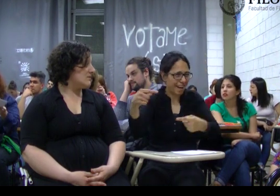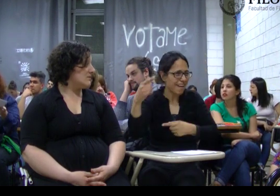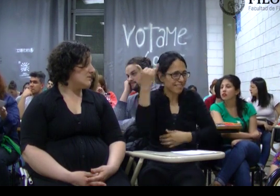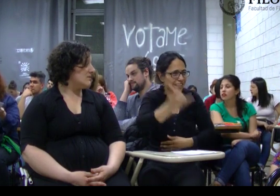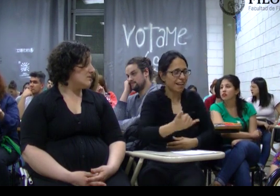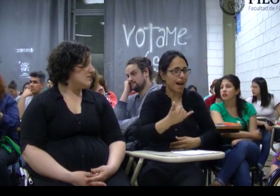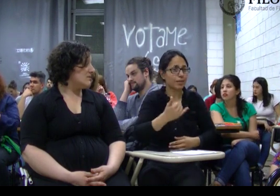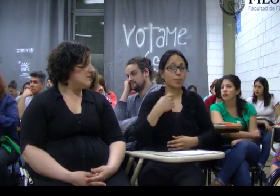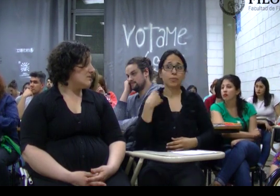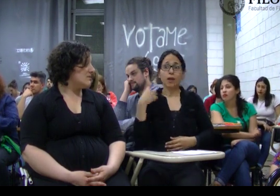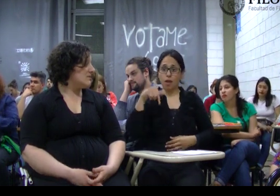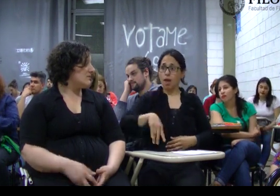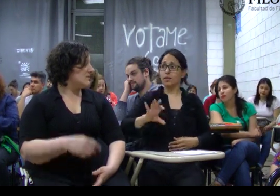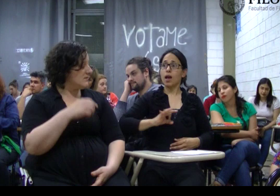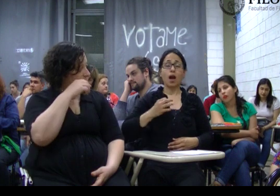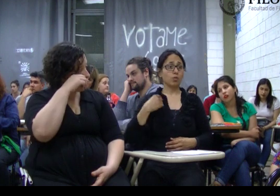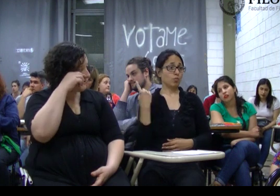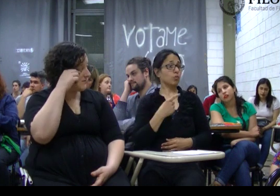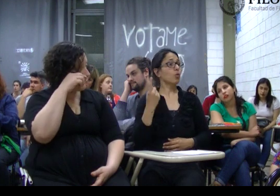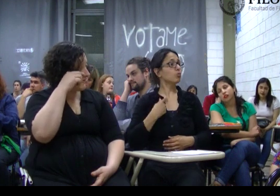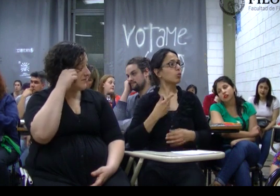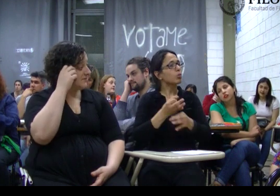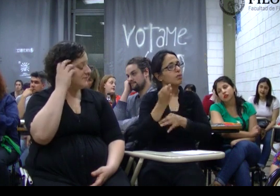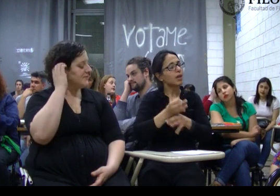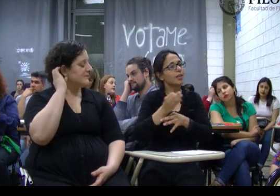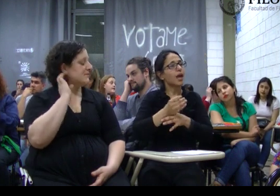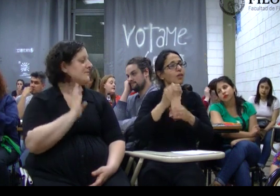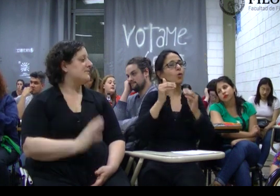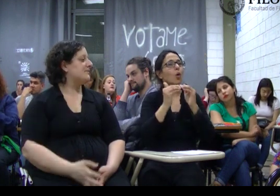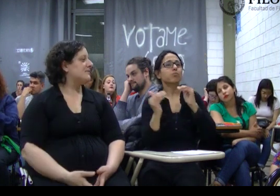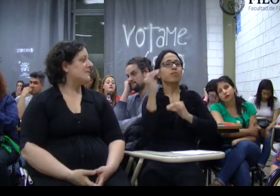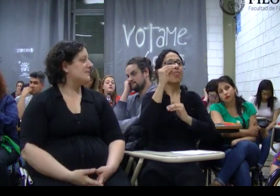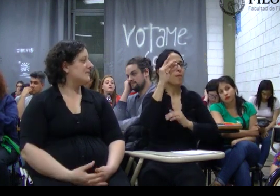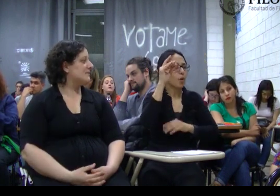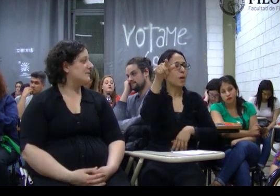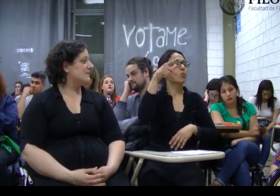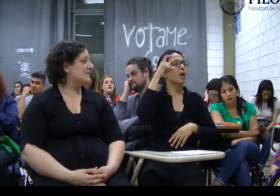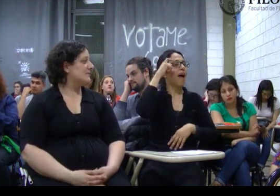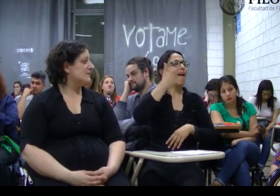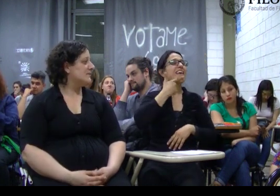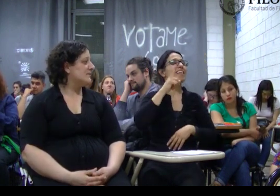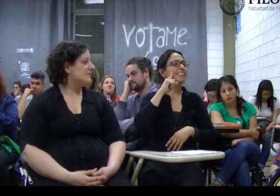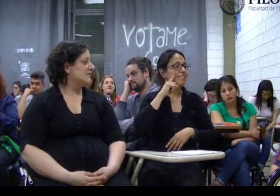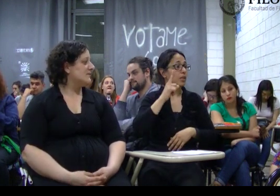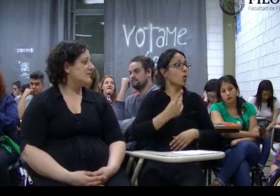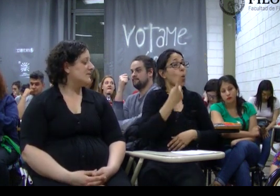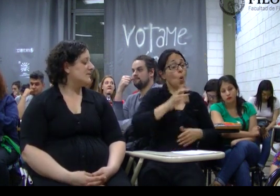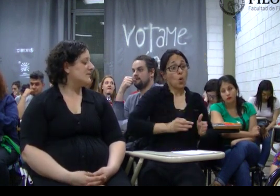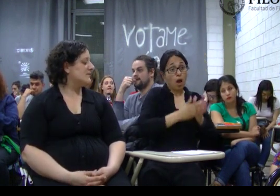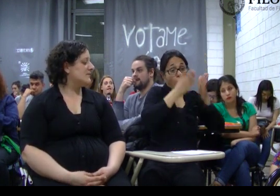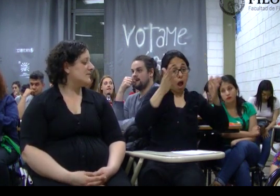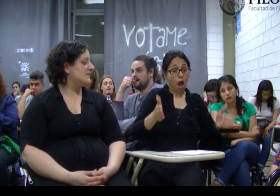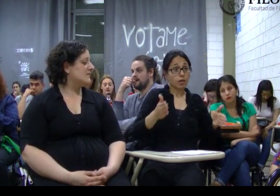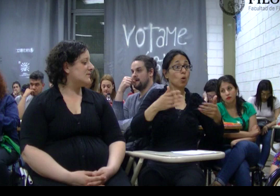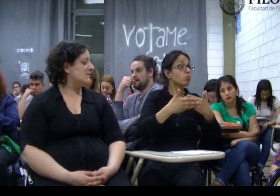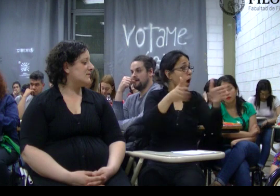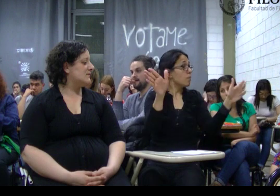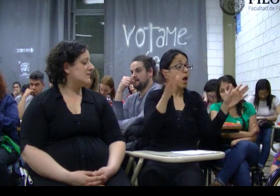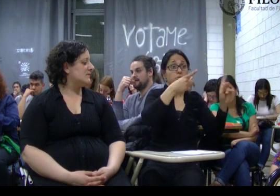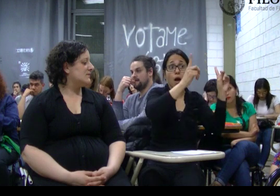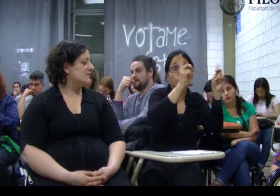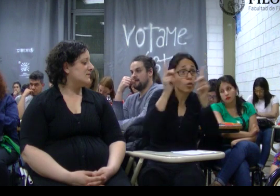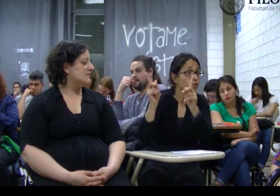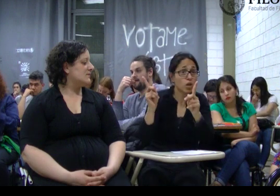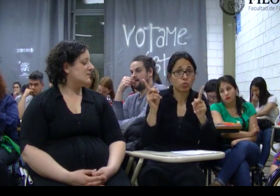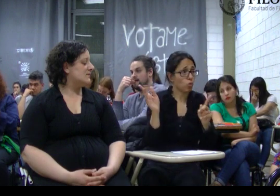Nosotros ahora estamos estudiando la diplomatura de ESI, que es la diplomatura de extensión, que es anual, que es abierta a docentes